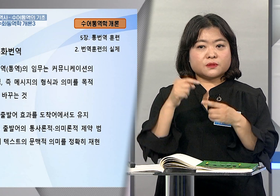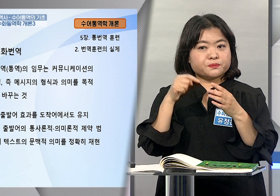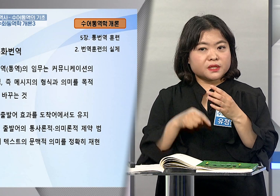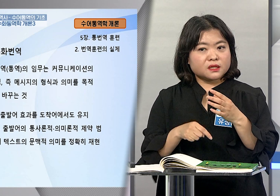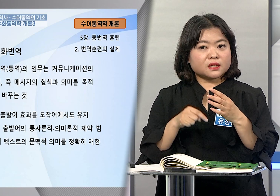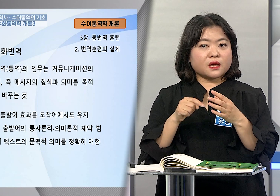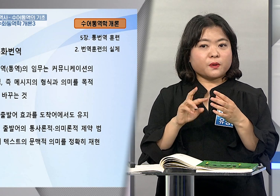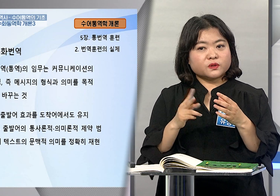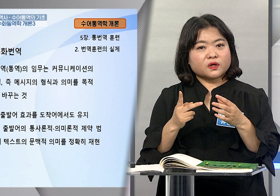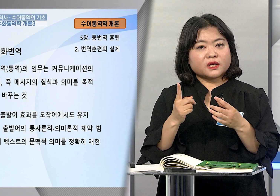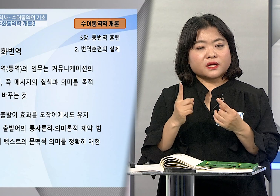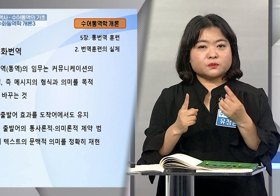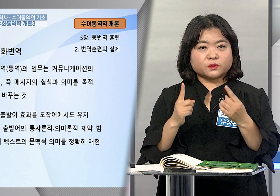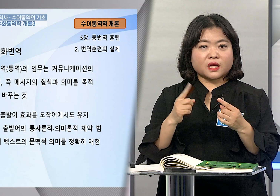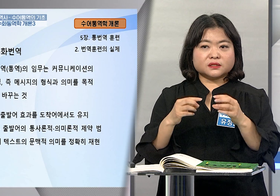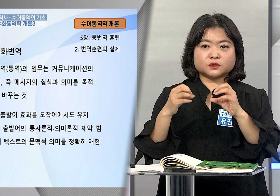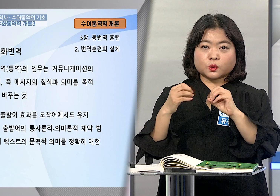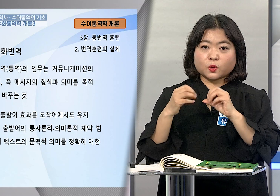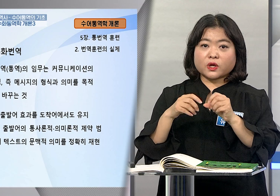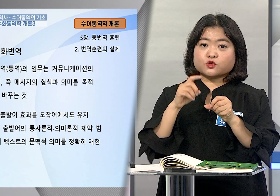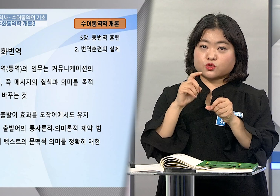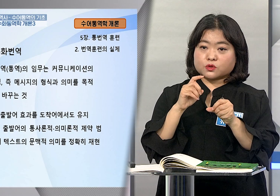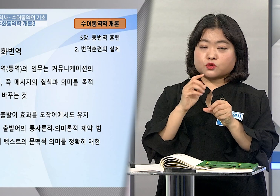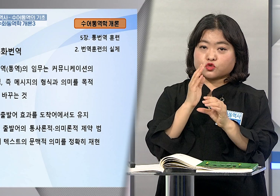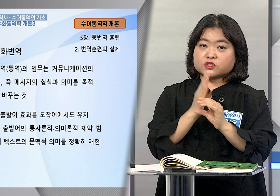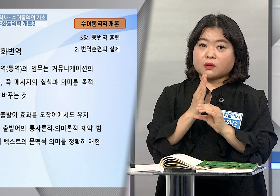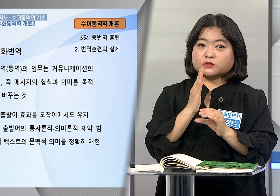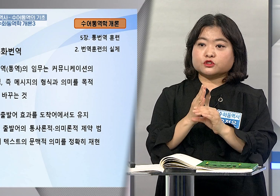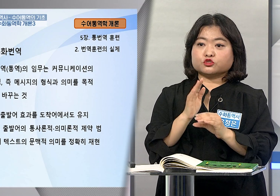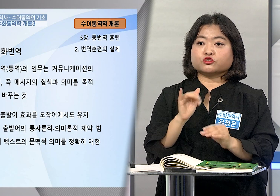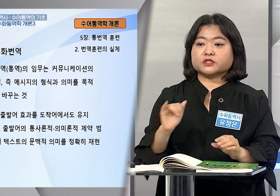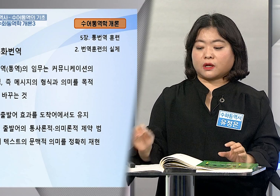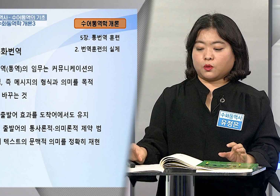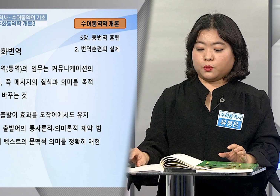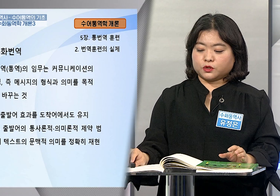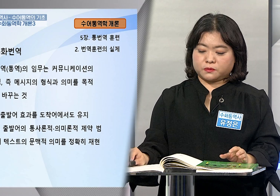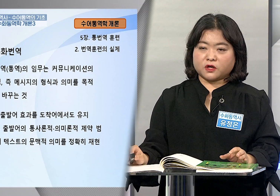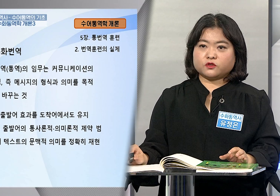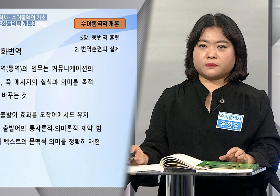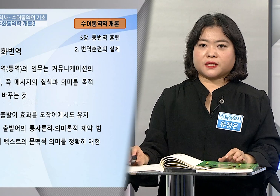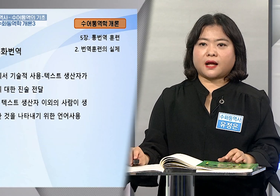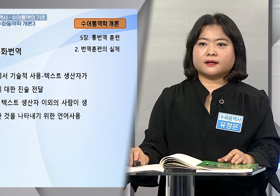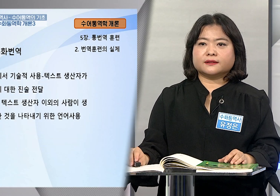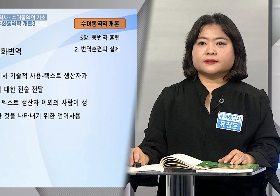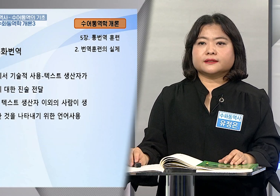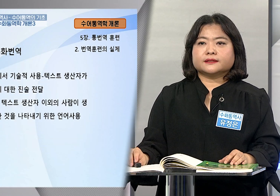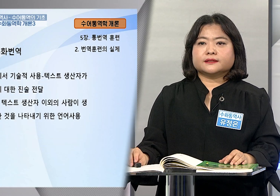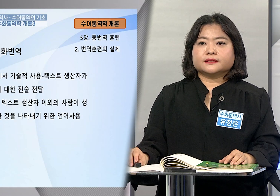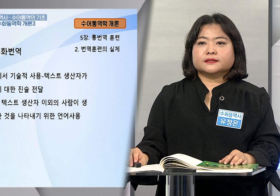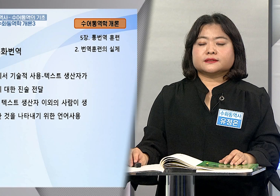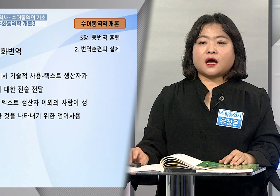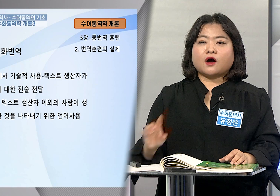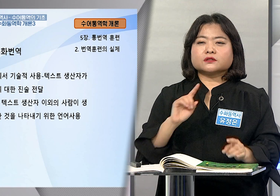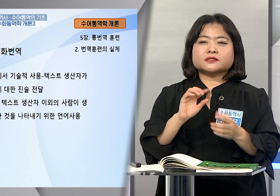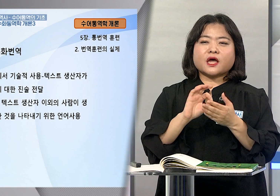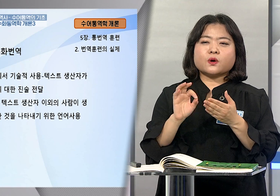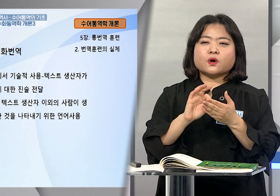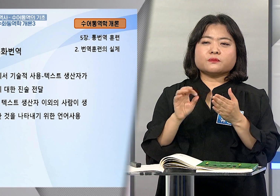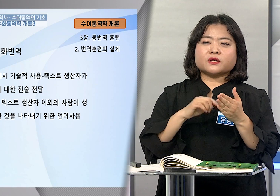깊이 있게 번역이라기보다는 소통에 중점을 두고 있다고 보시면 됩니다. 자, 언어 사용